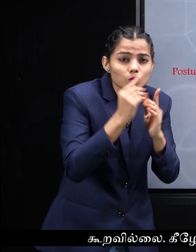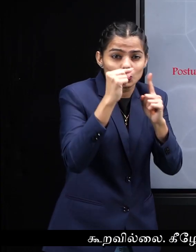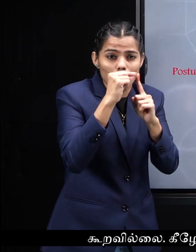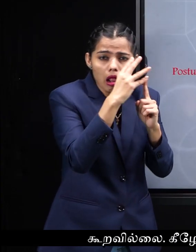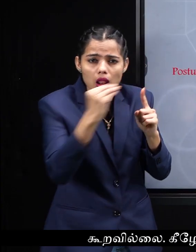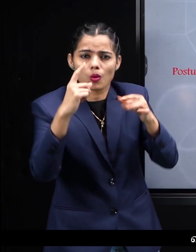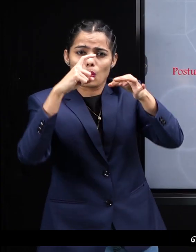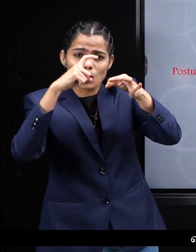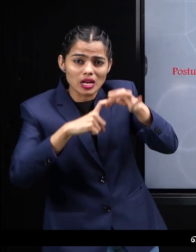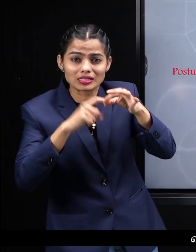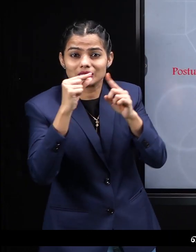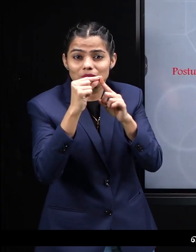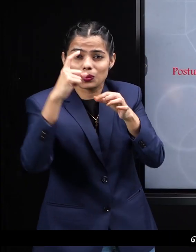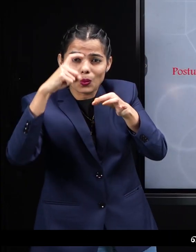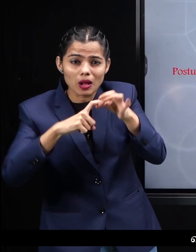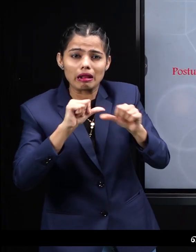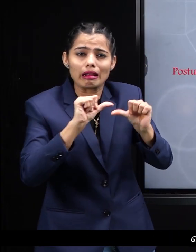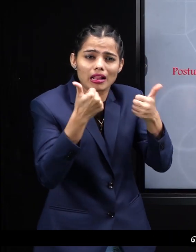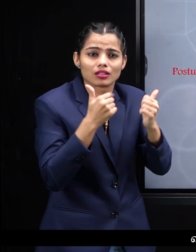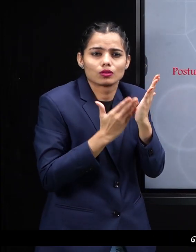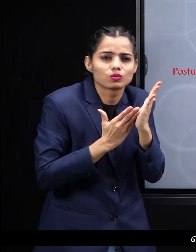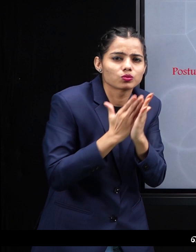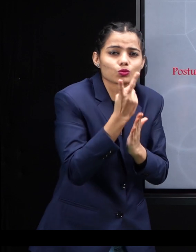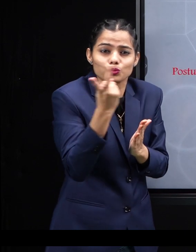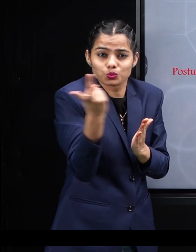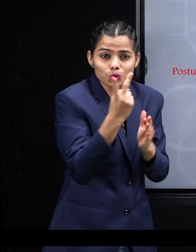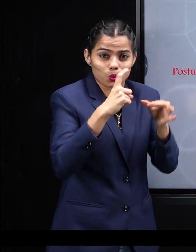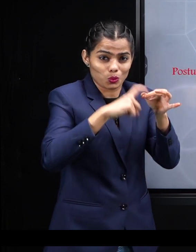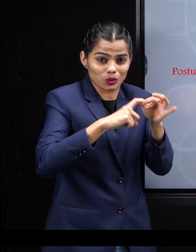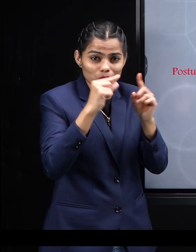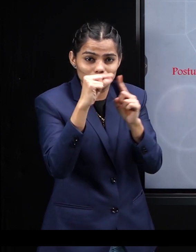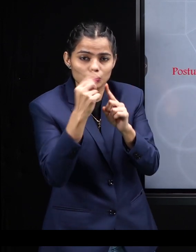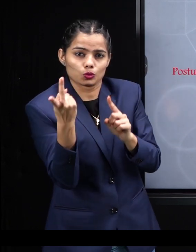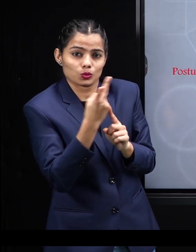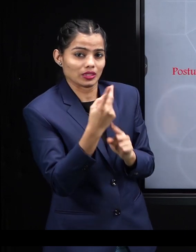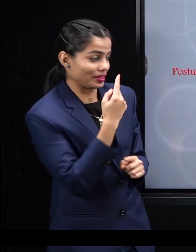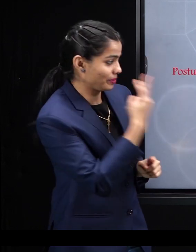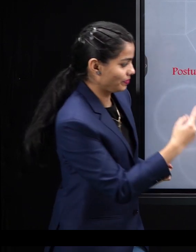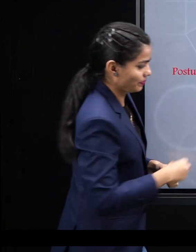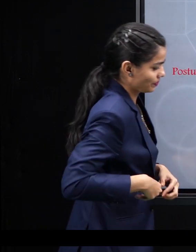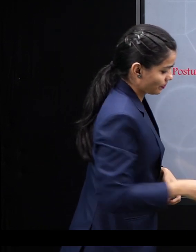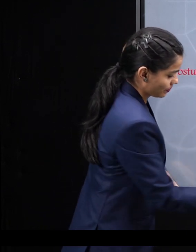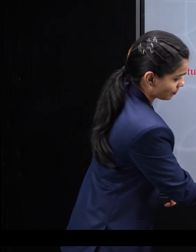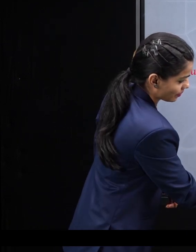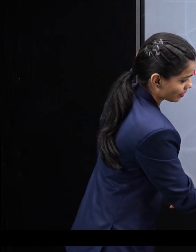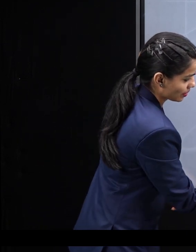வழியாக செல்கிறது. இது முறையே Q மற்றும் P இரண்டையும் கடந்து செல்லும் PQ ஆகும்.